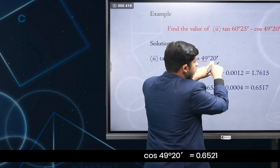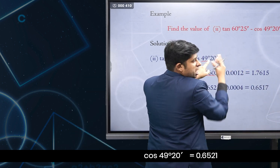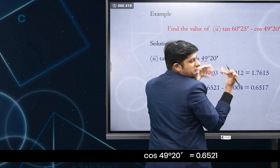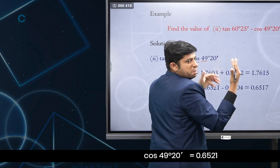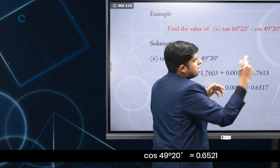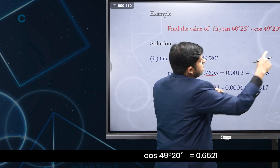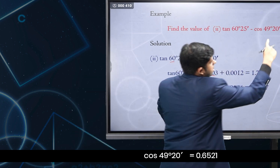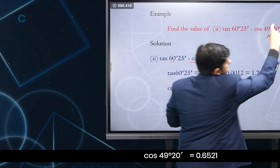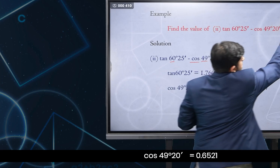0.6521